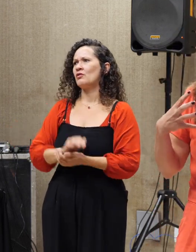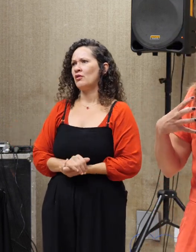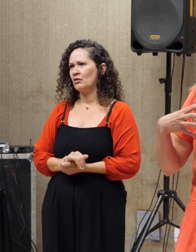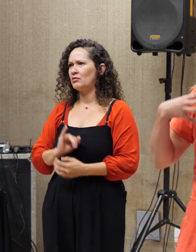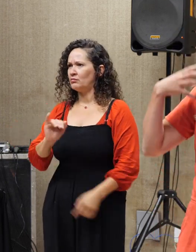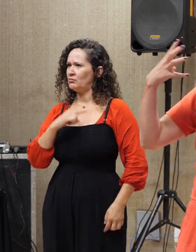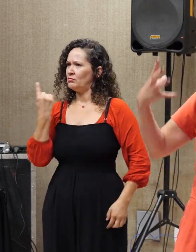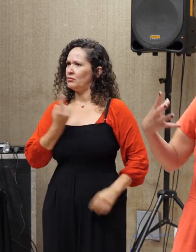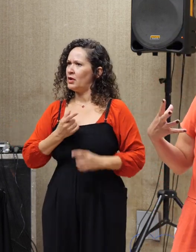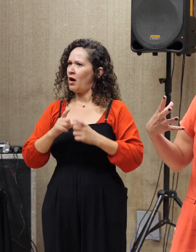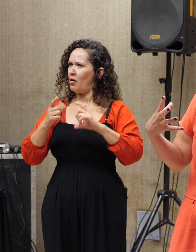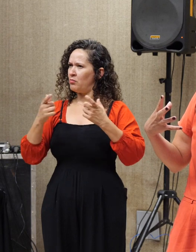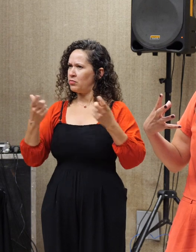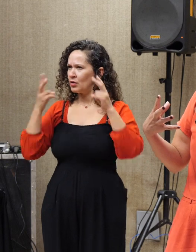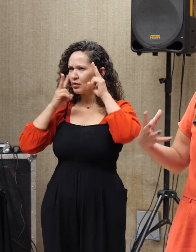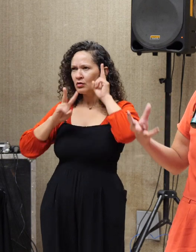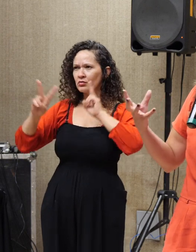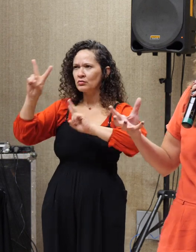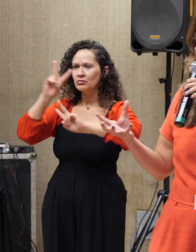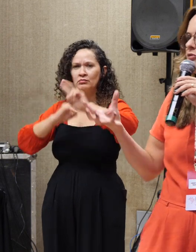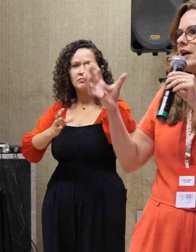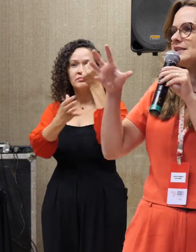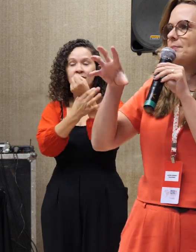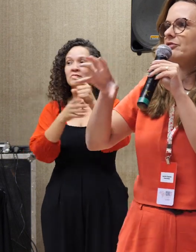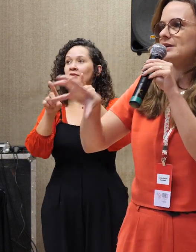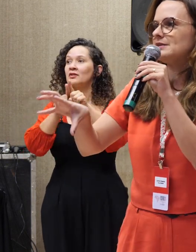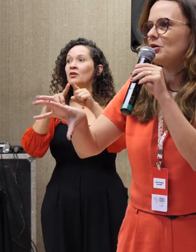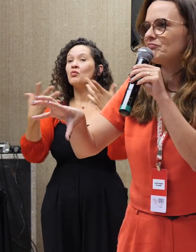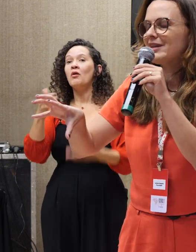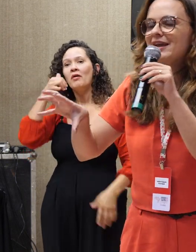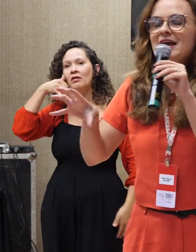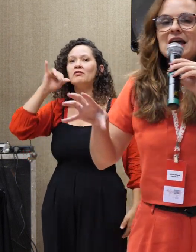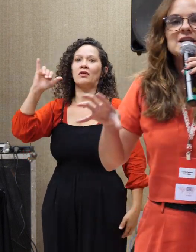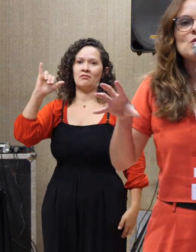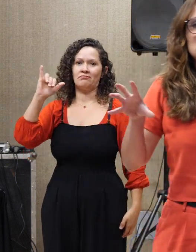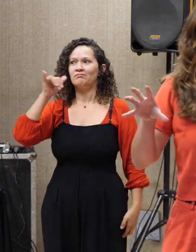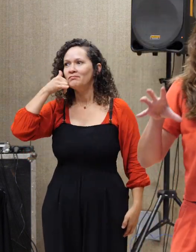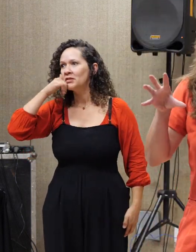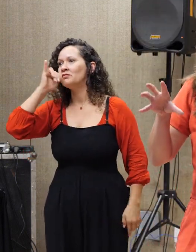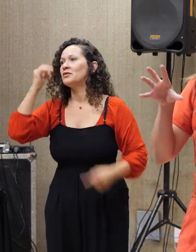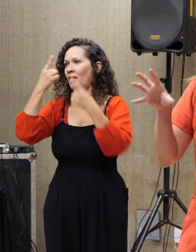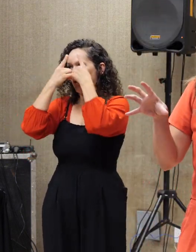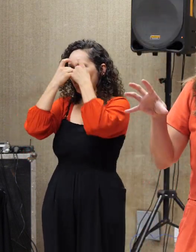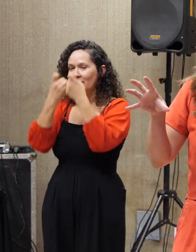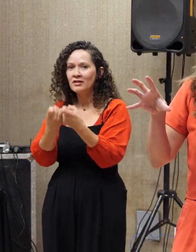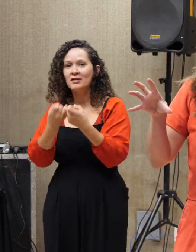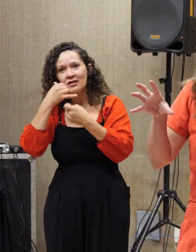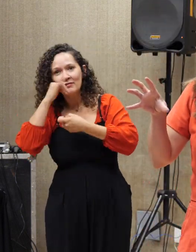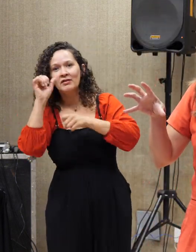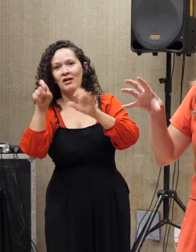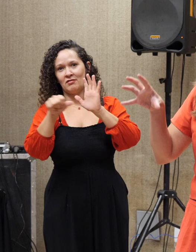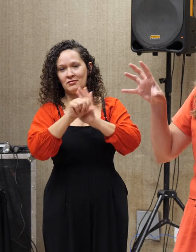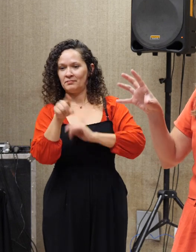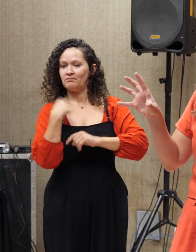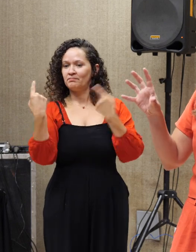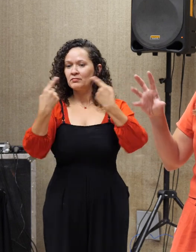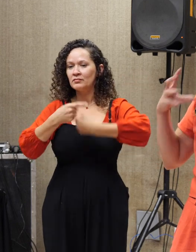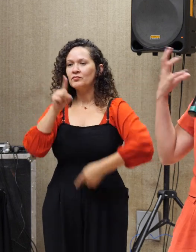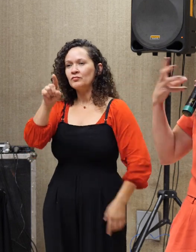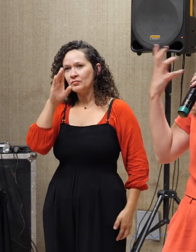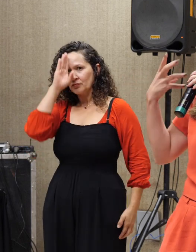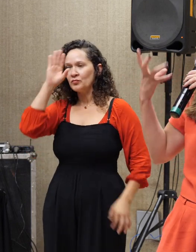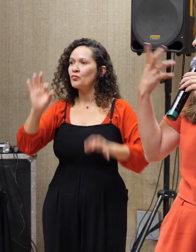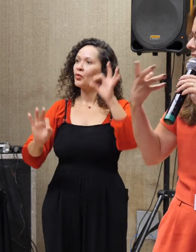Se a gente ampliar o olhar para a segurança, também pelo viés da prevenção. Então, eu acho que o nosso desafio é que a gente